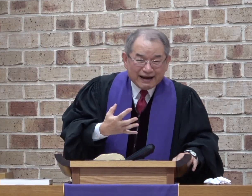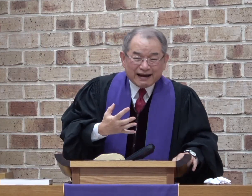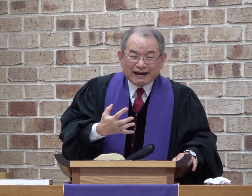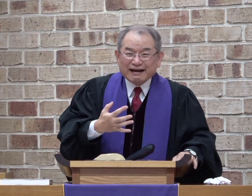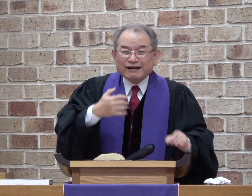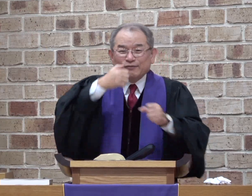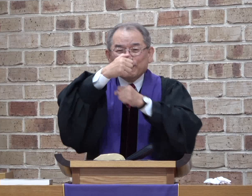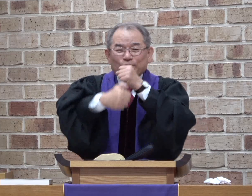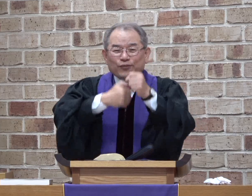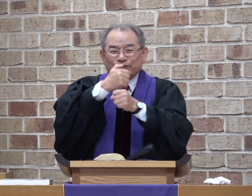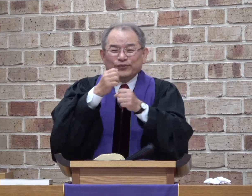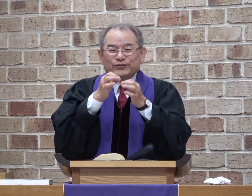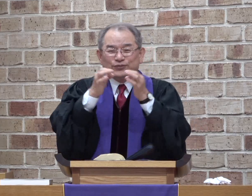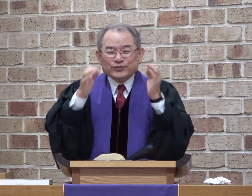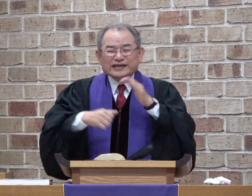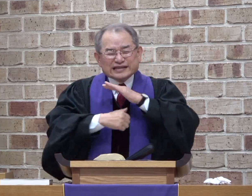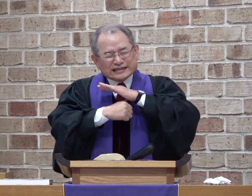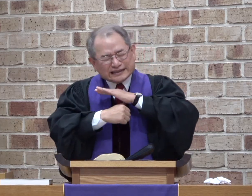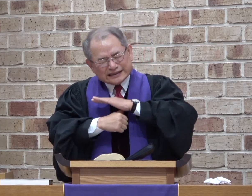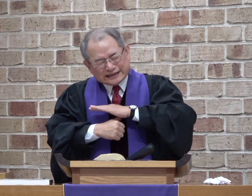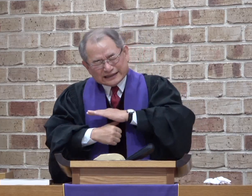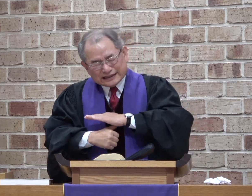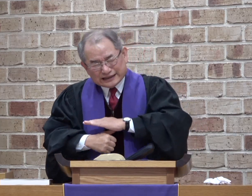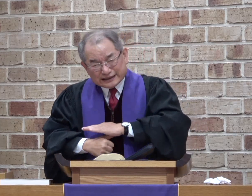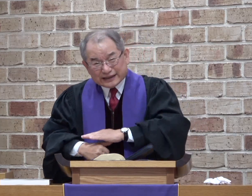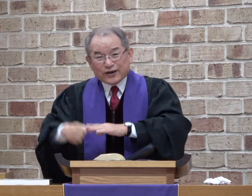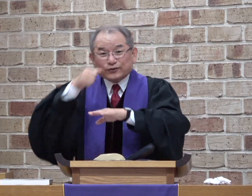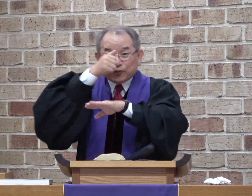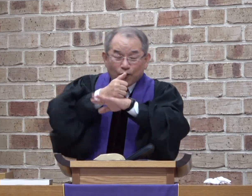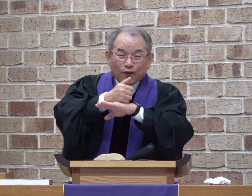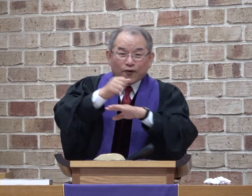인내심이 많은 사람들이 결국